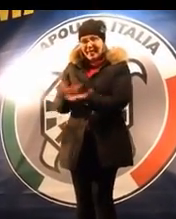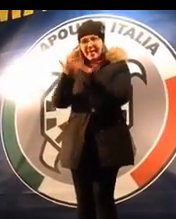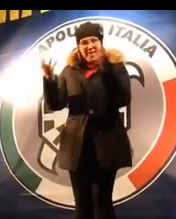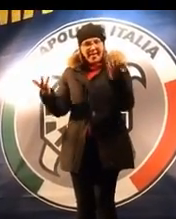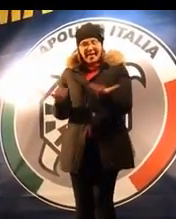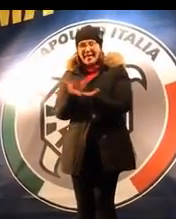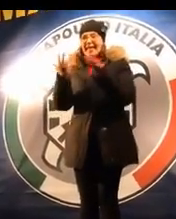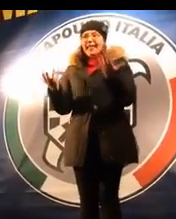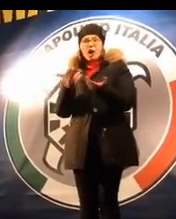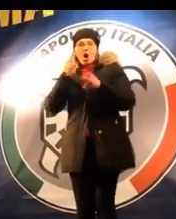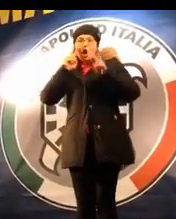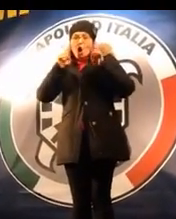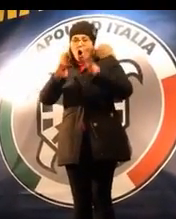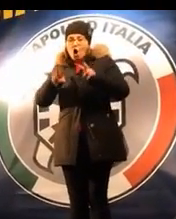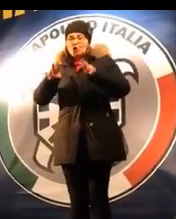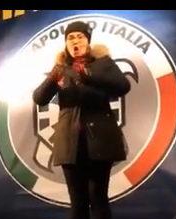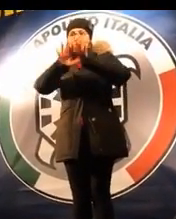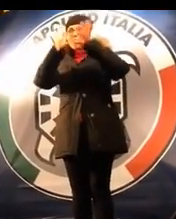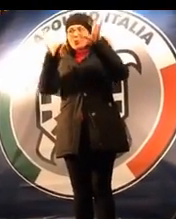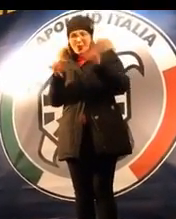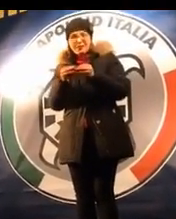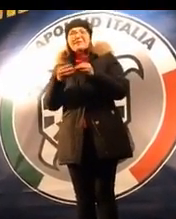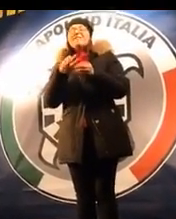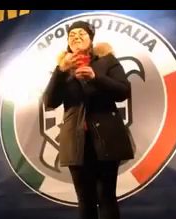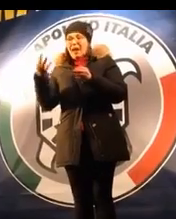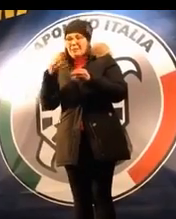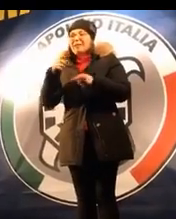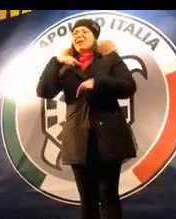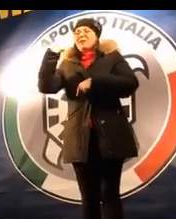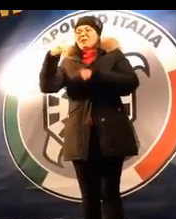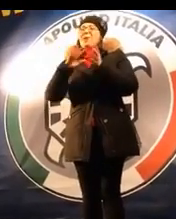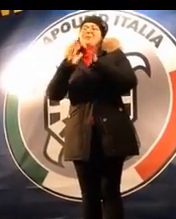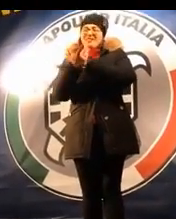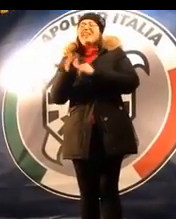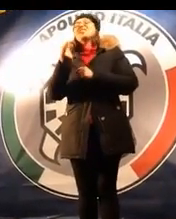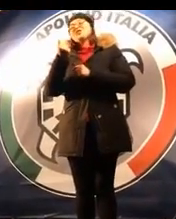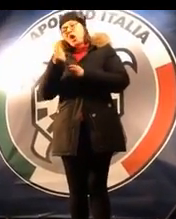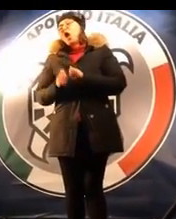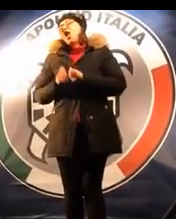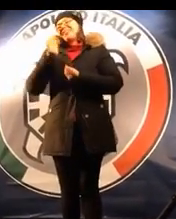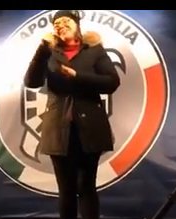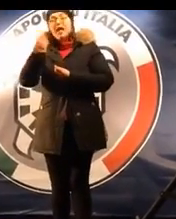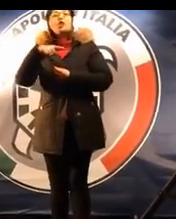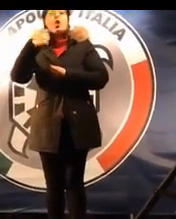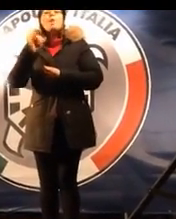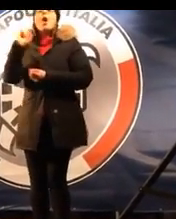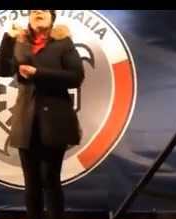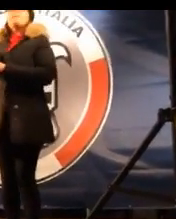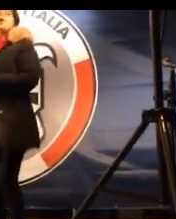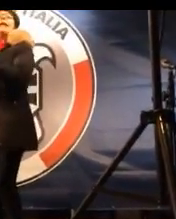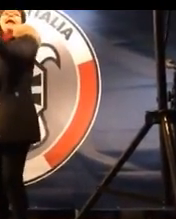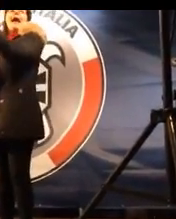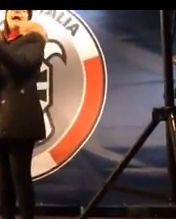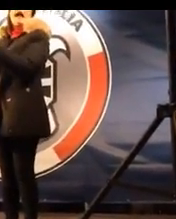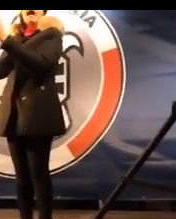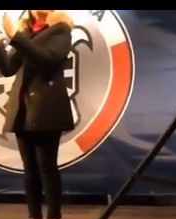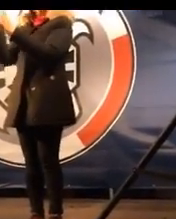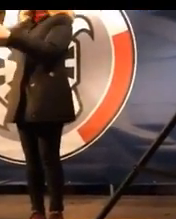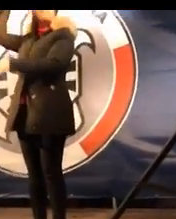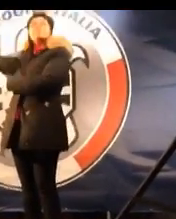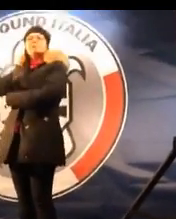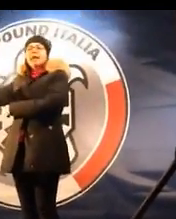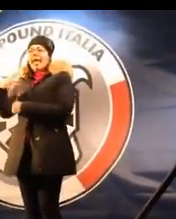te li mette in mano, tu ti compri la casa e quella casa la metti a ipoteca di quel prestito, e poi la banca semplicemente aspetta che magari capita